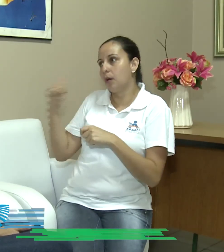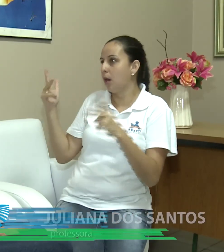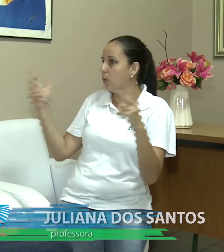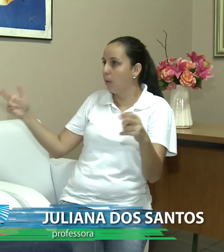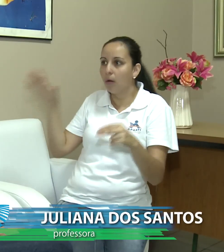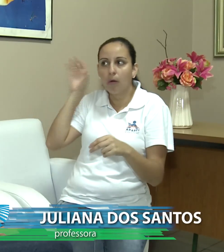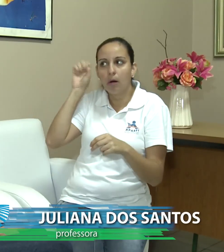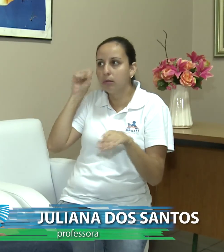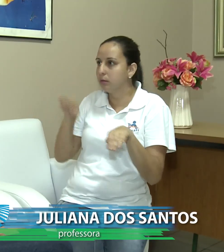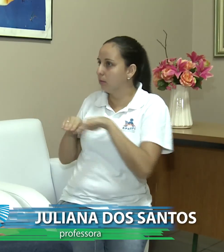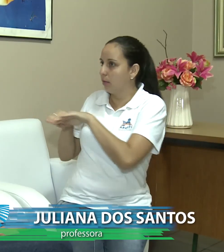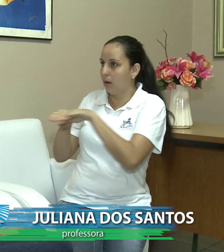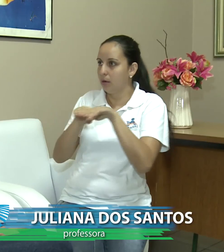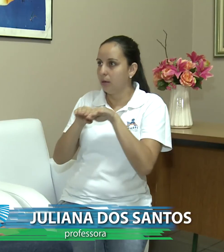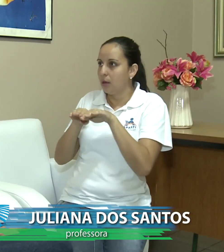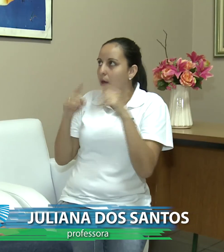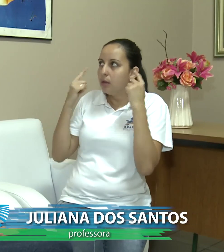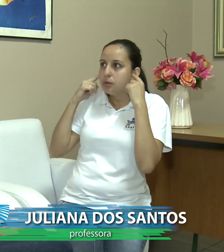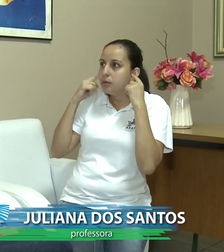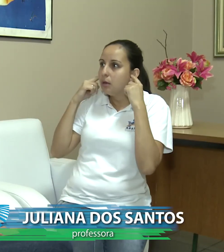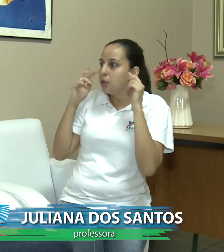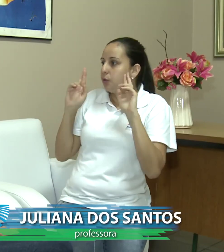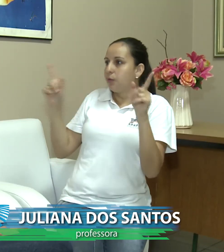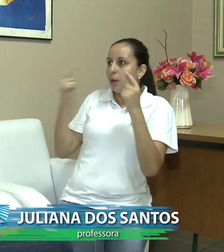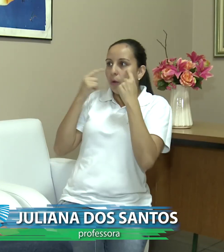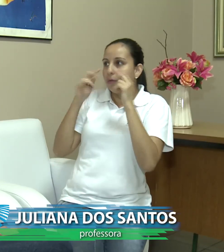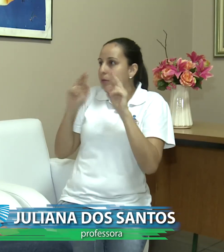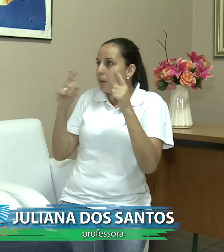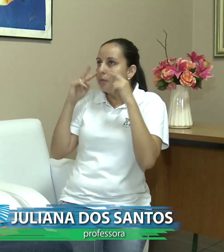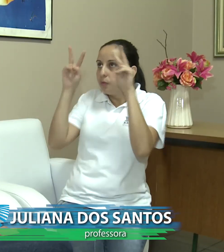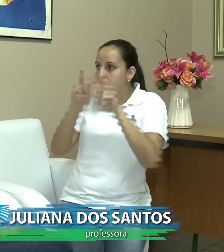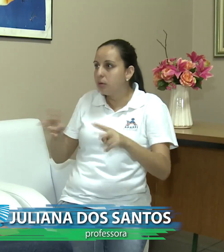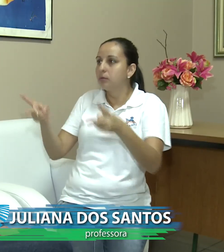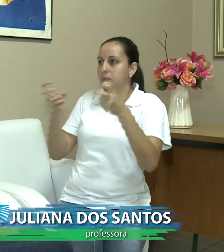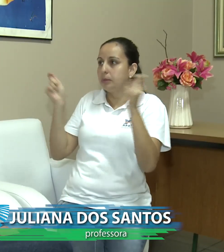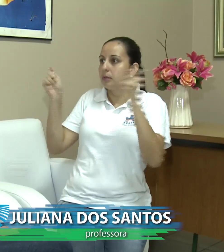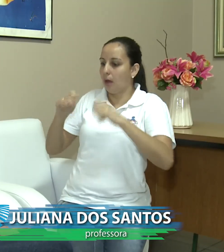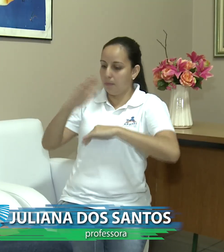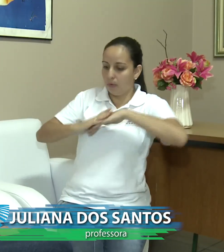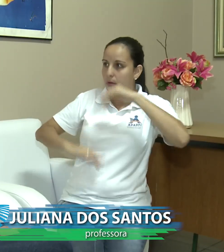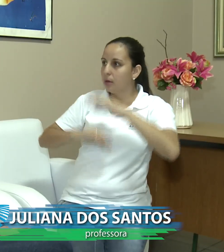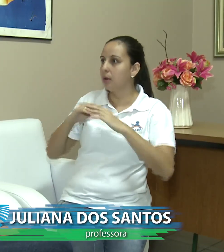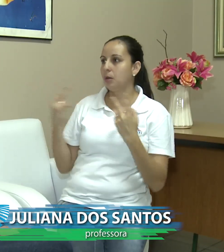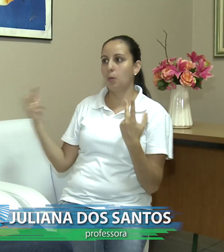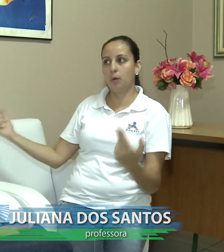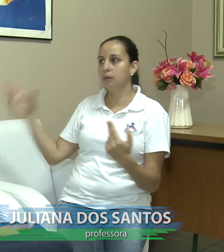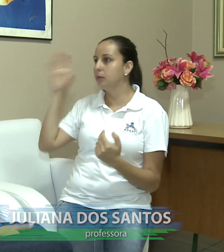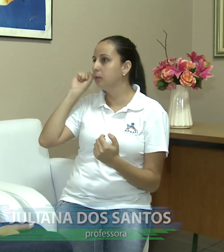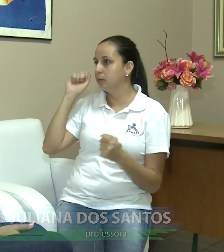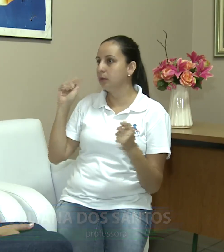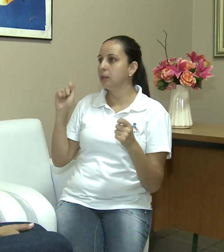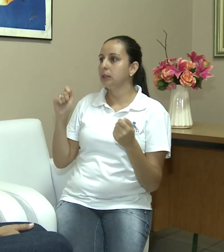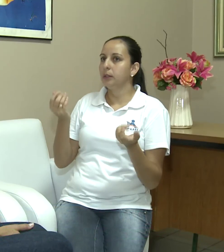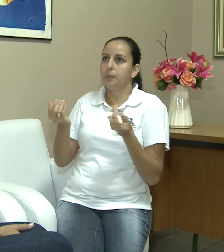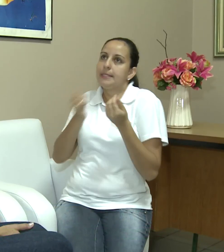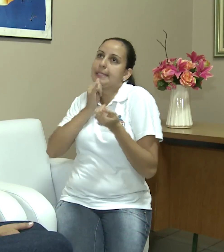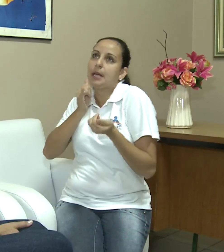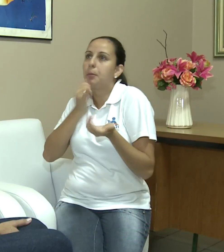que ela era uma pessoa igual aos ouvintes, que ela via, ela apenas não ouvia.